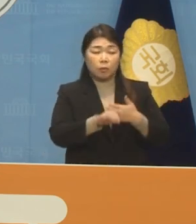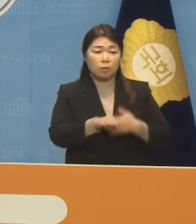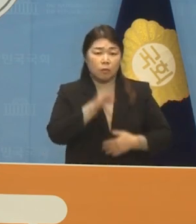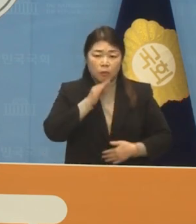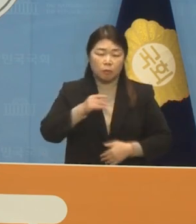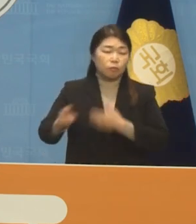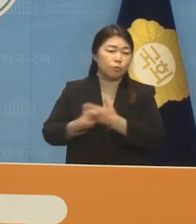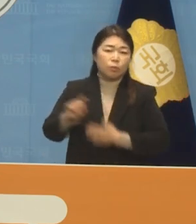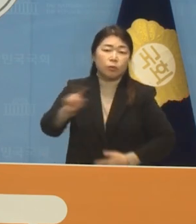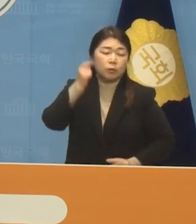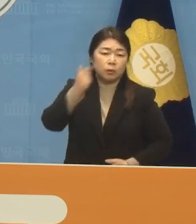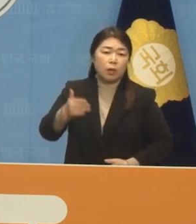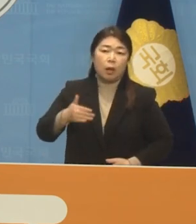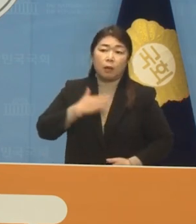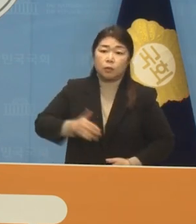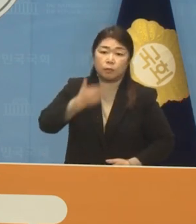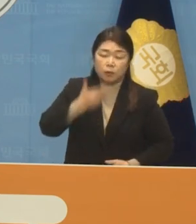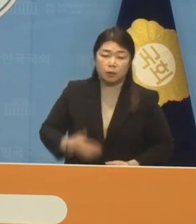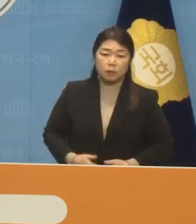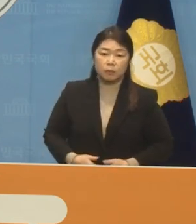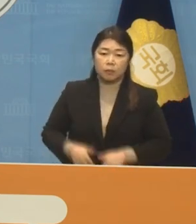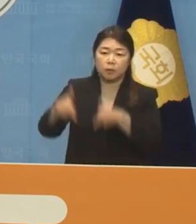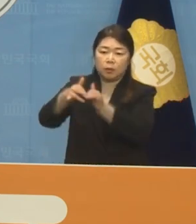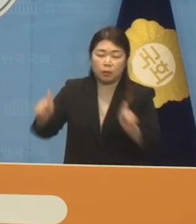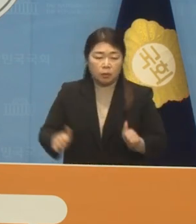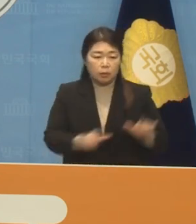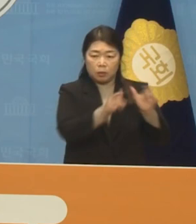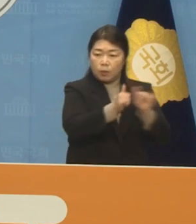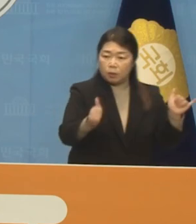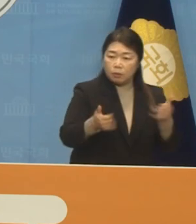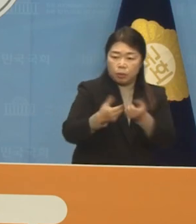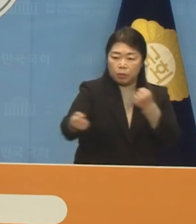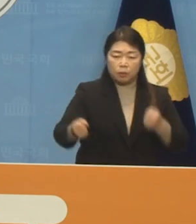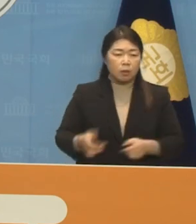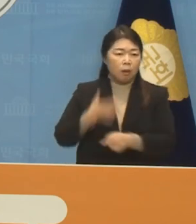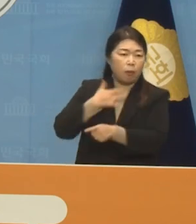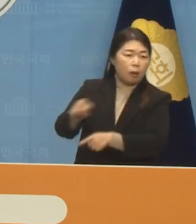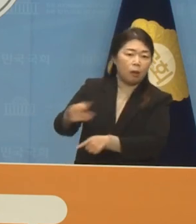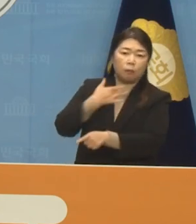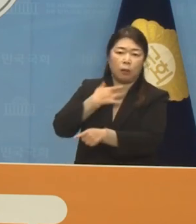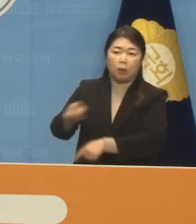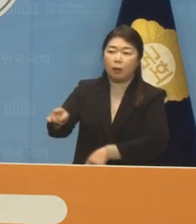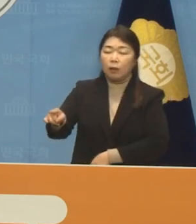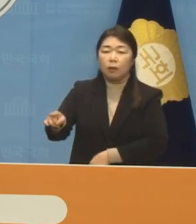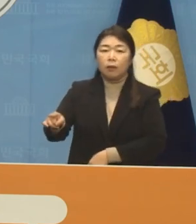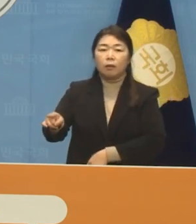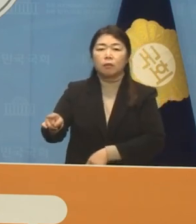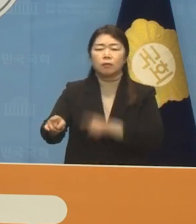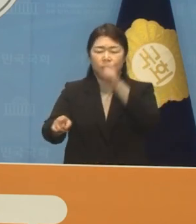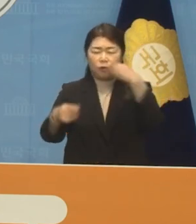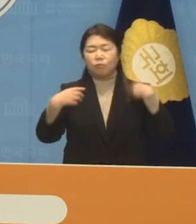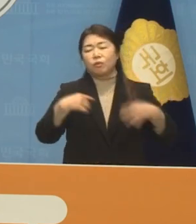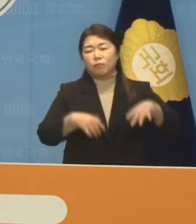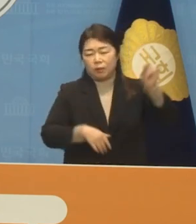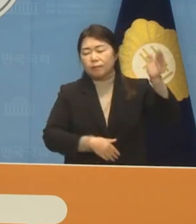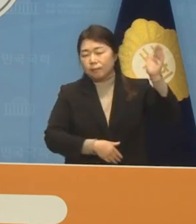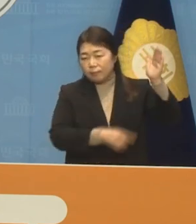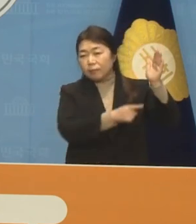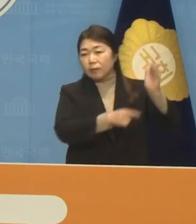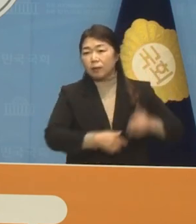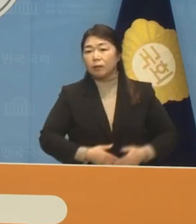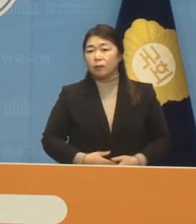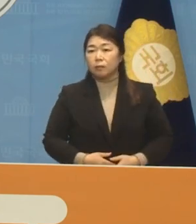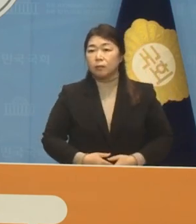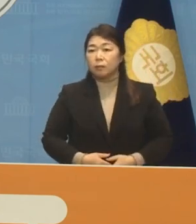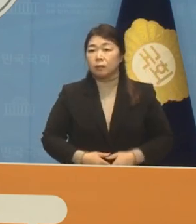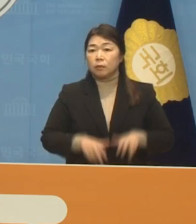어려운 시민과 장애인을 갈라치고 혐오를 조장하는 일을 정부가 앞장서서 하고 있습니다.